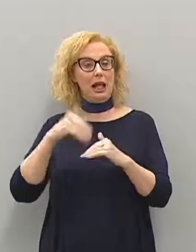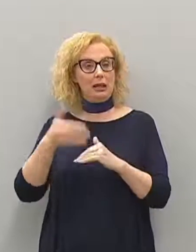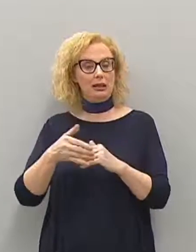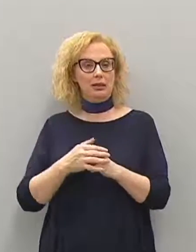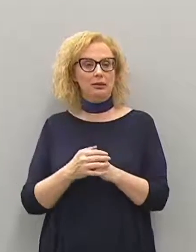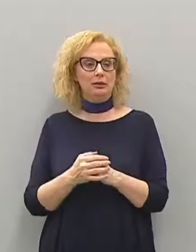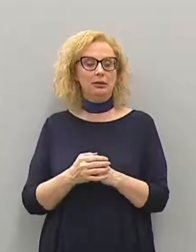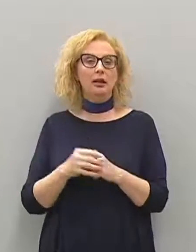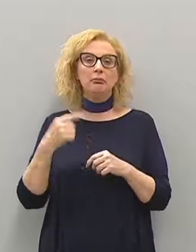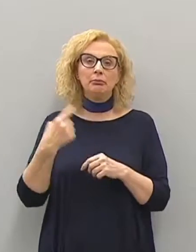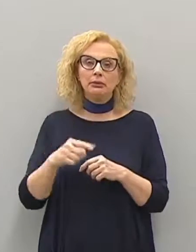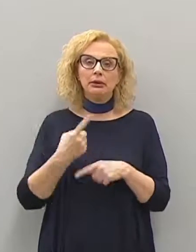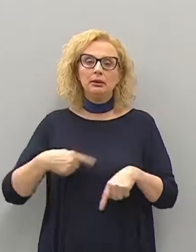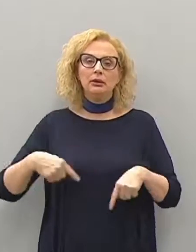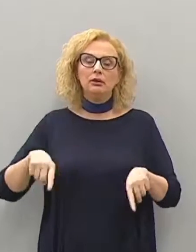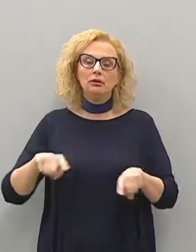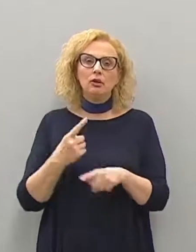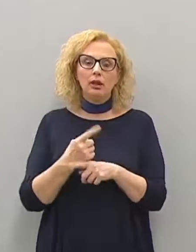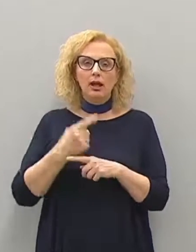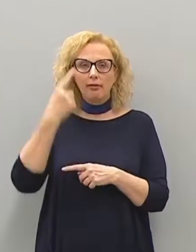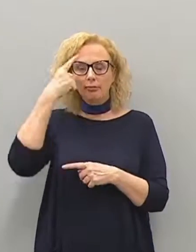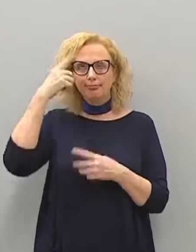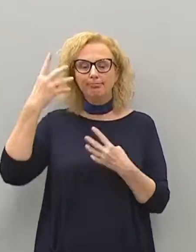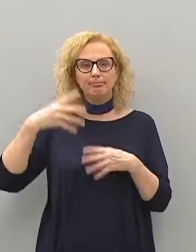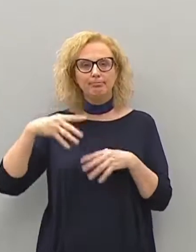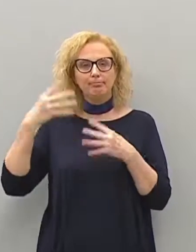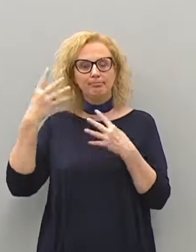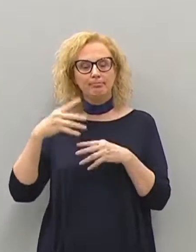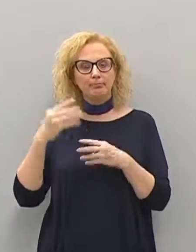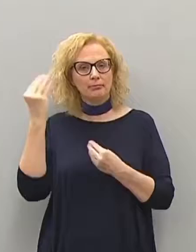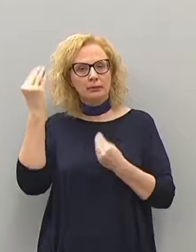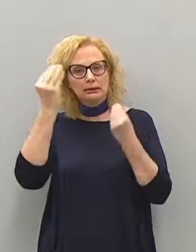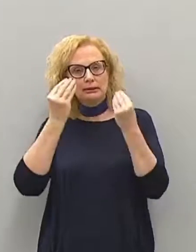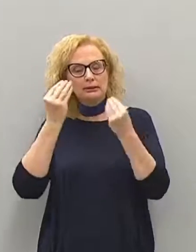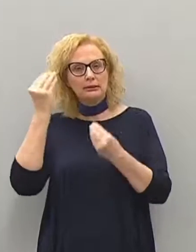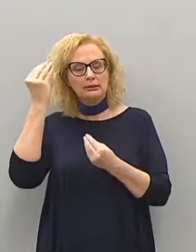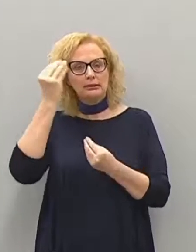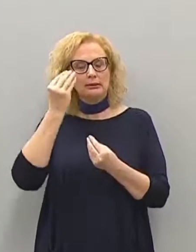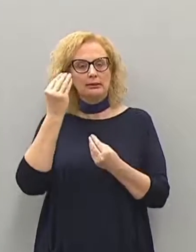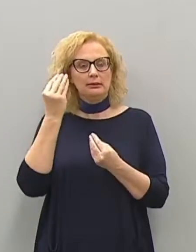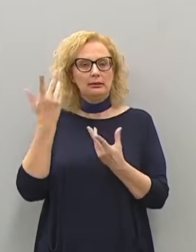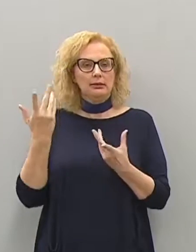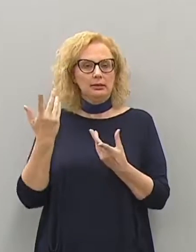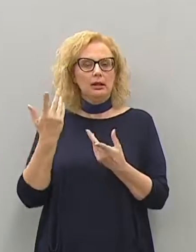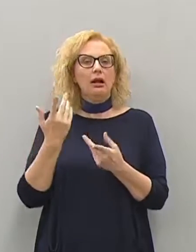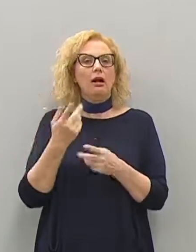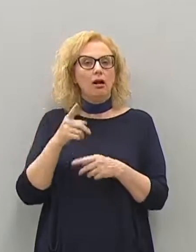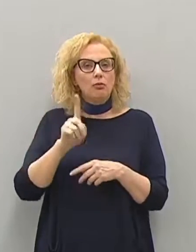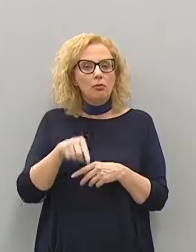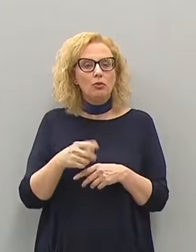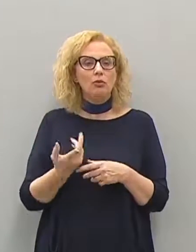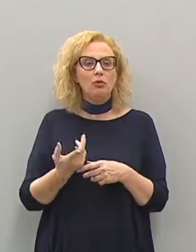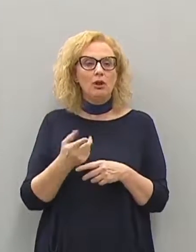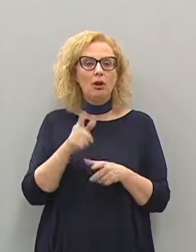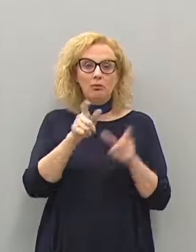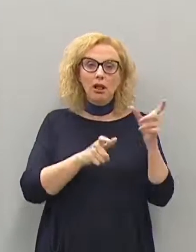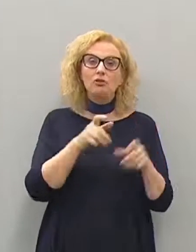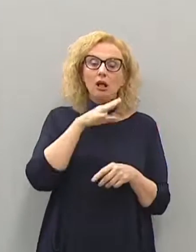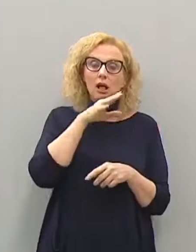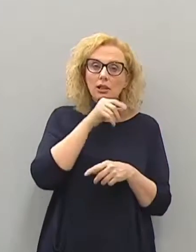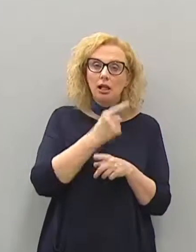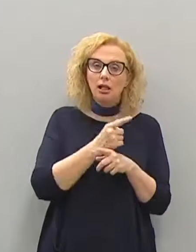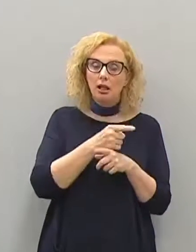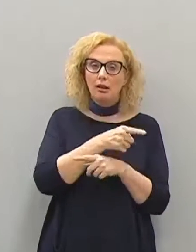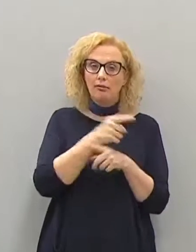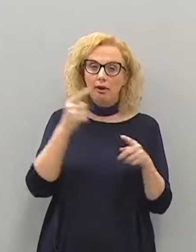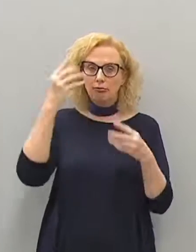deve far riflettere questo ci deve far riflettere e brutto dirlo deve far riflettere anche i nostri anziani deve far riflettere